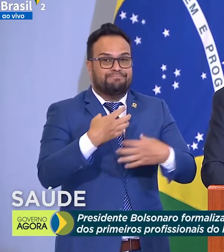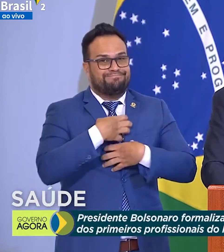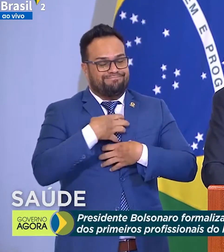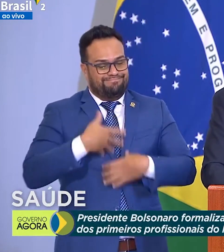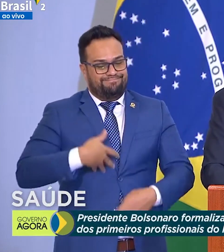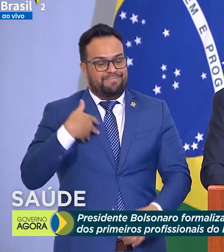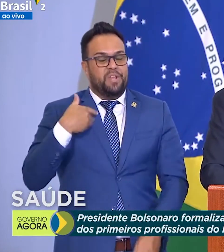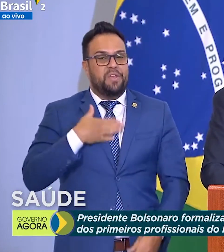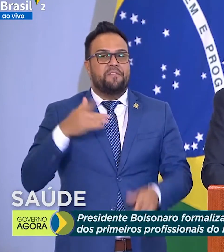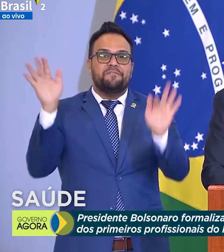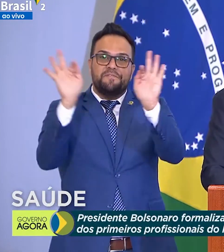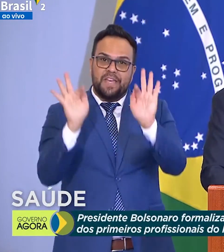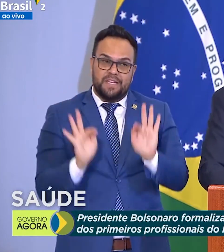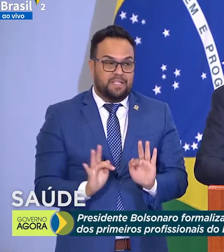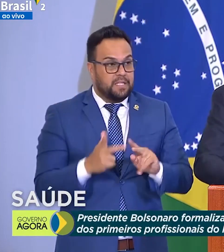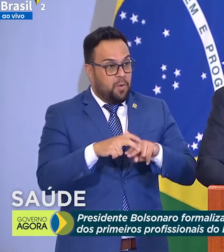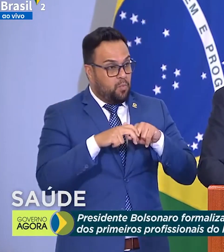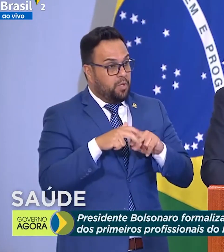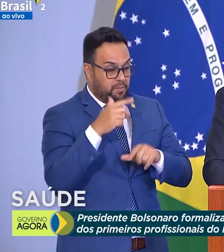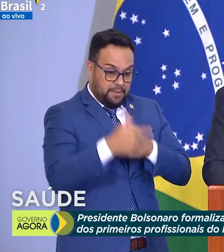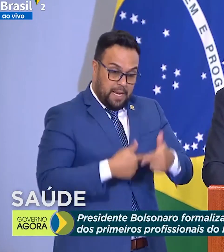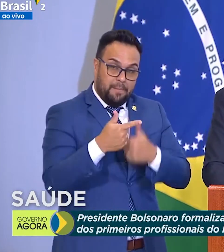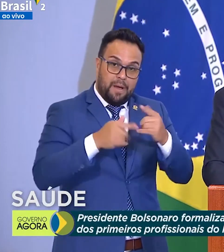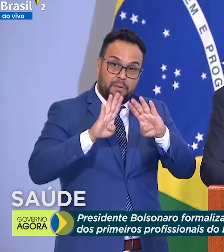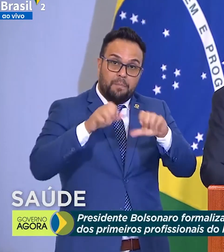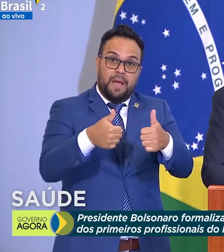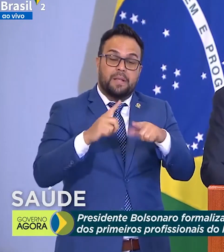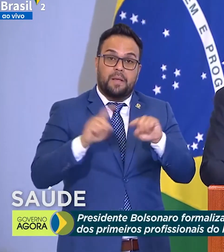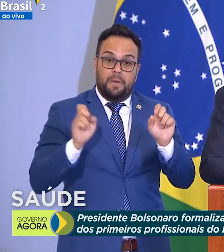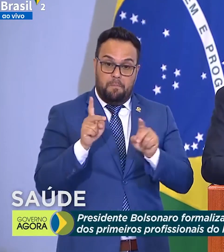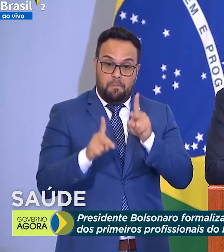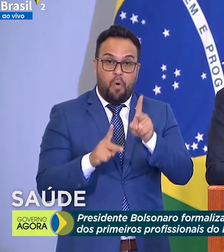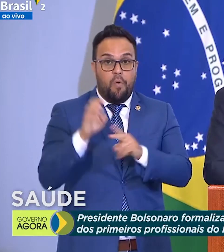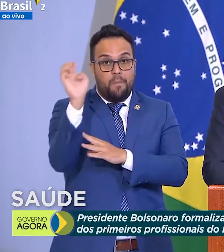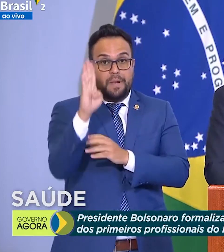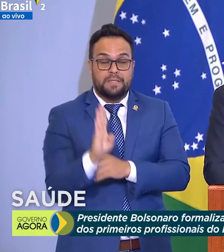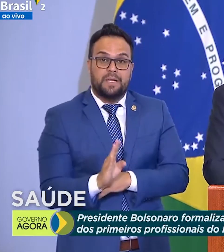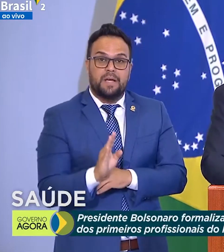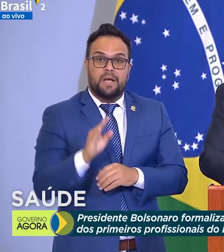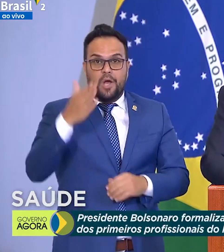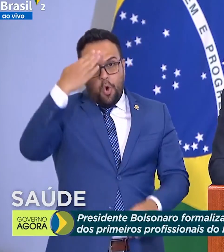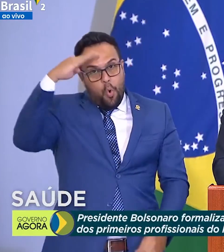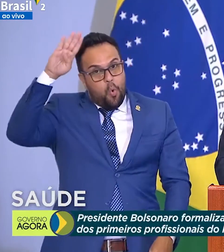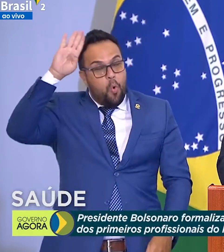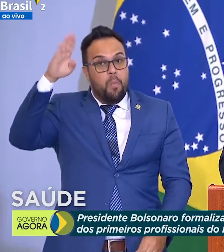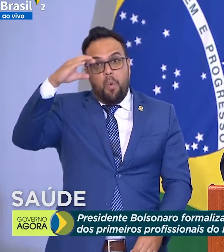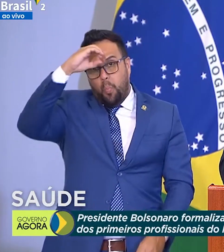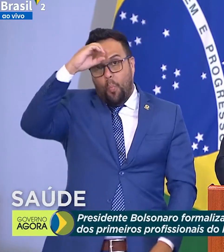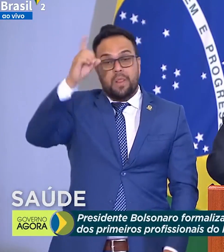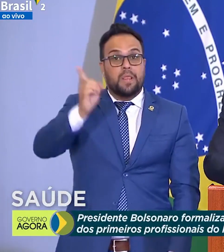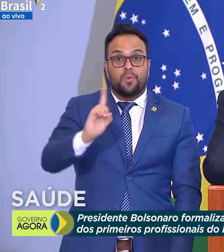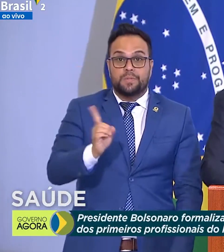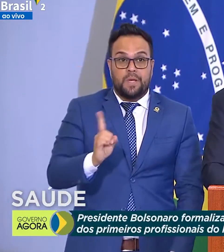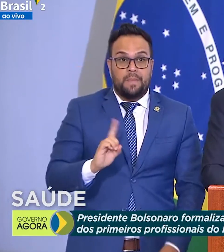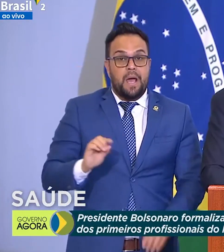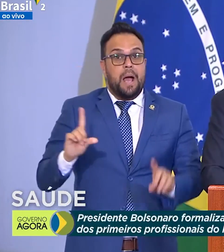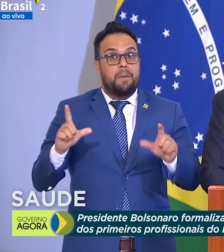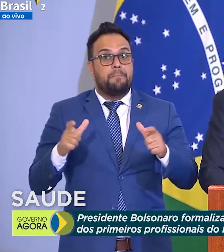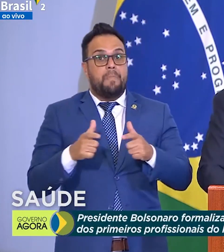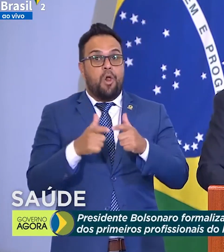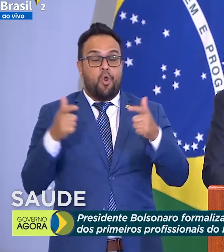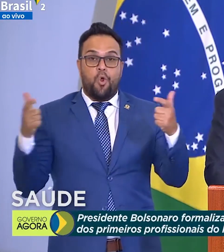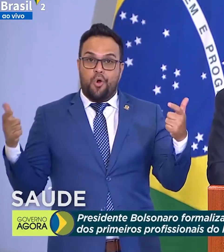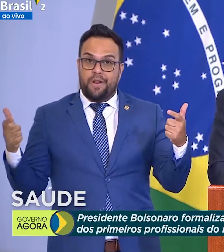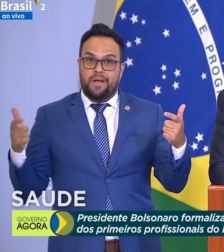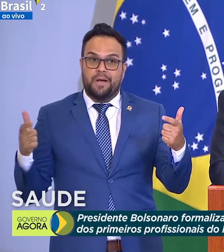E vocês fazem esse trabalho muito bem. E o povo brasileiro, ao receber aqueles cubanos, sem saber que grande parte